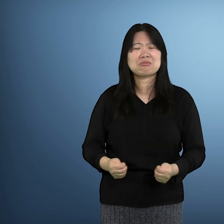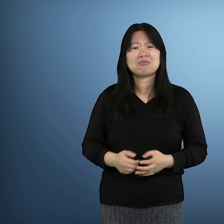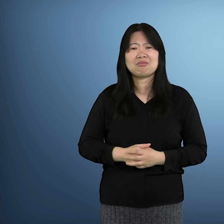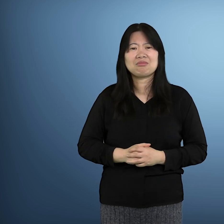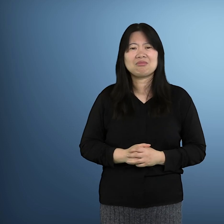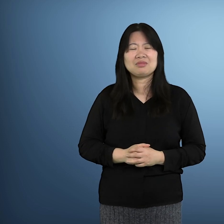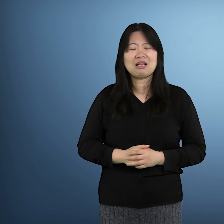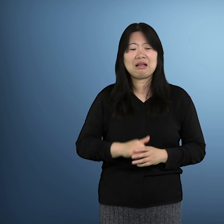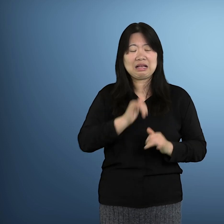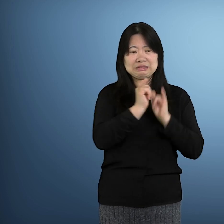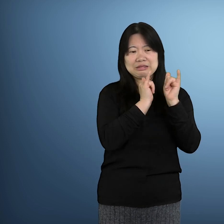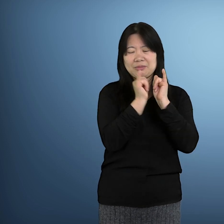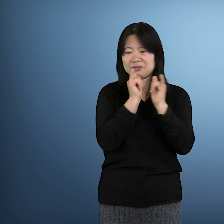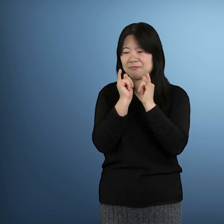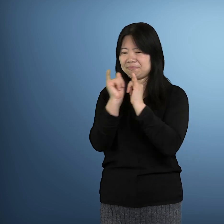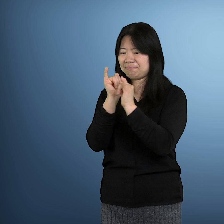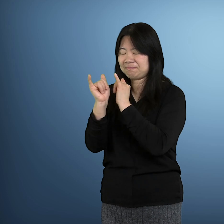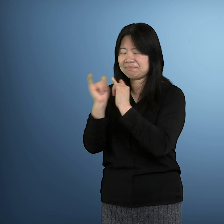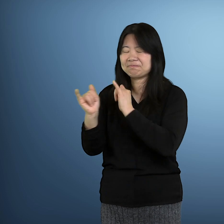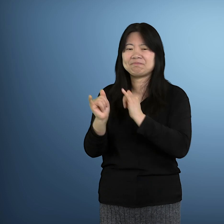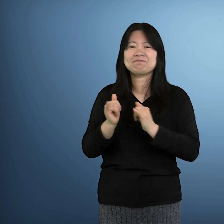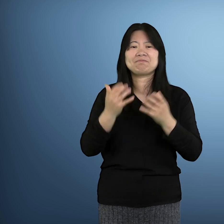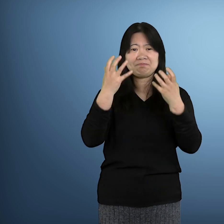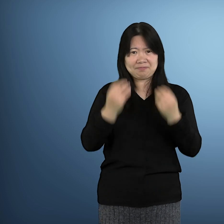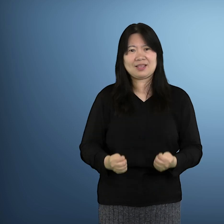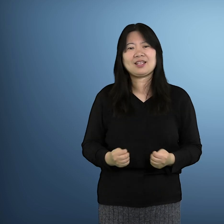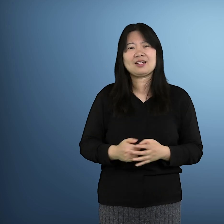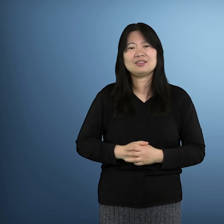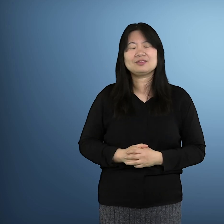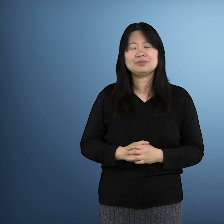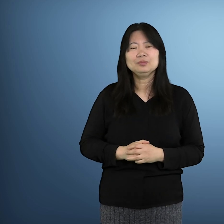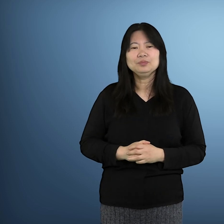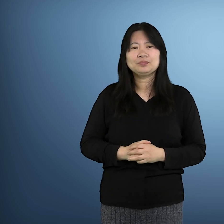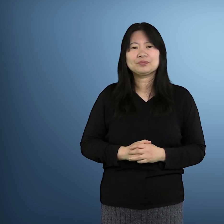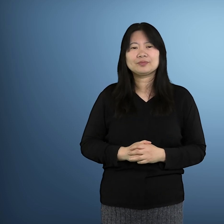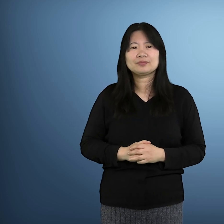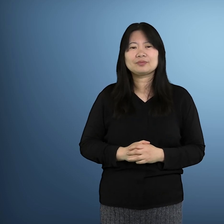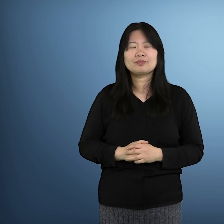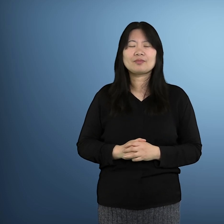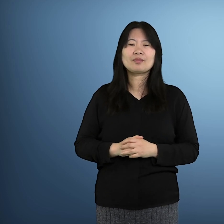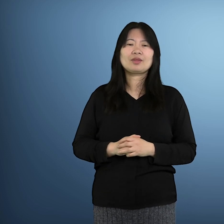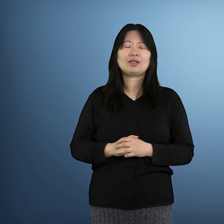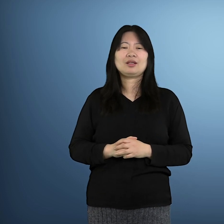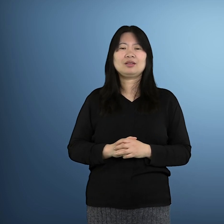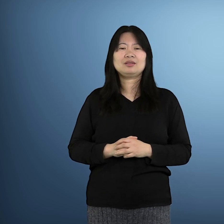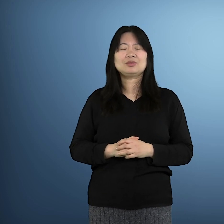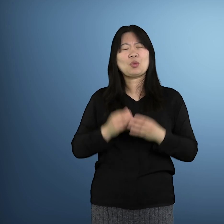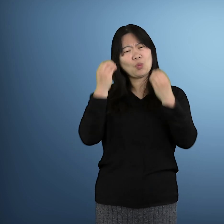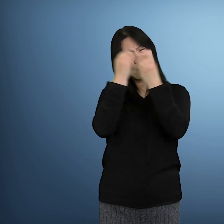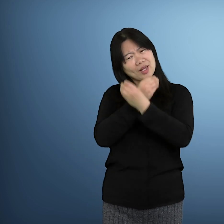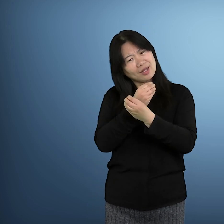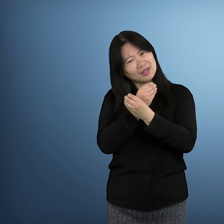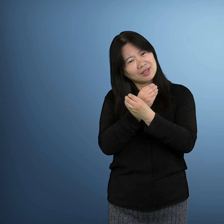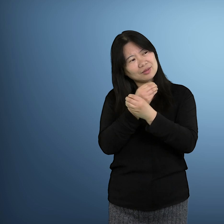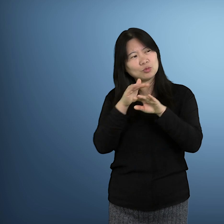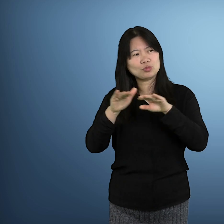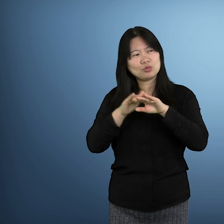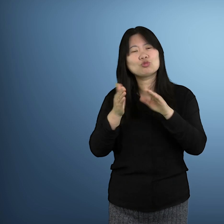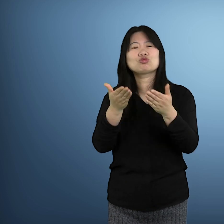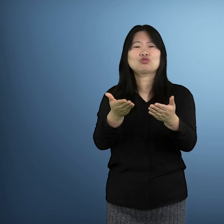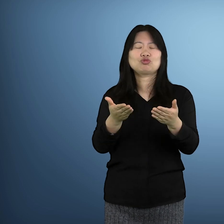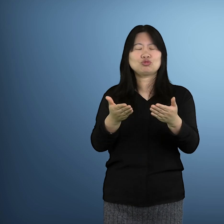여기저기 인터뷰를 부득이 할 수밖에 없었어요. 오해도 좀 풀어줄